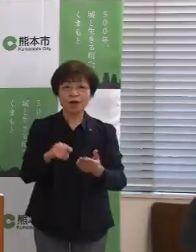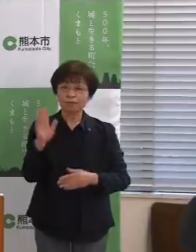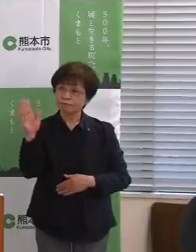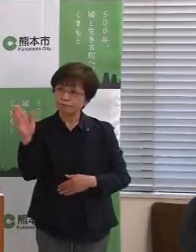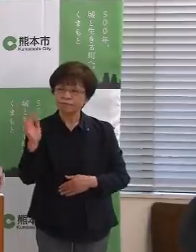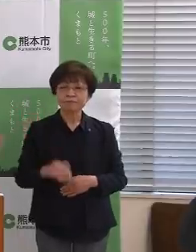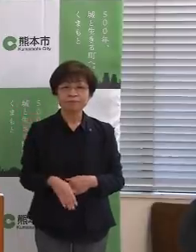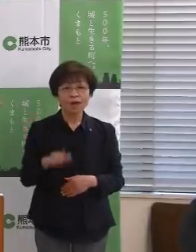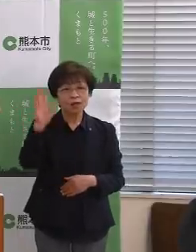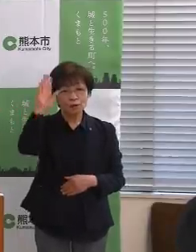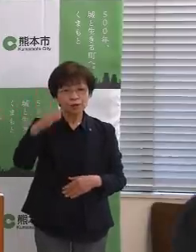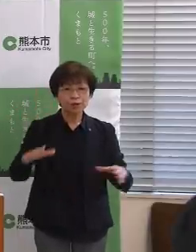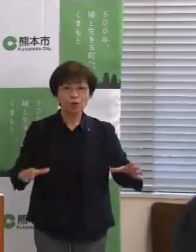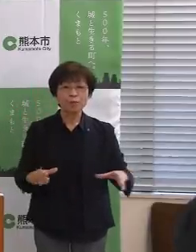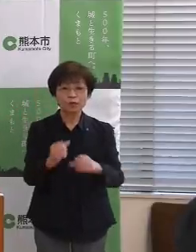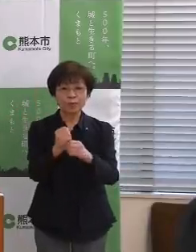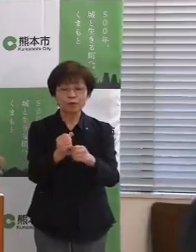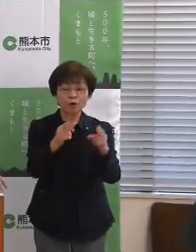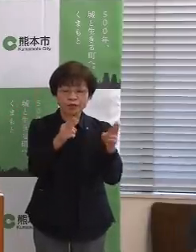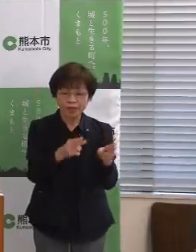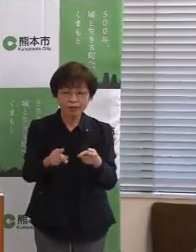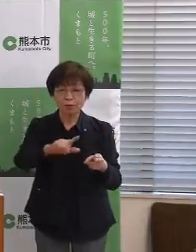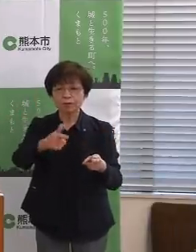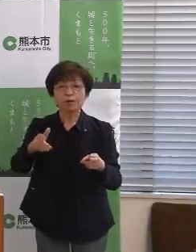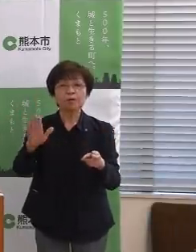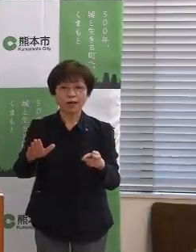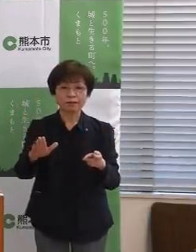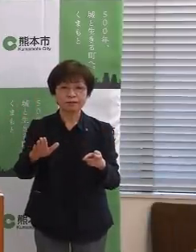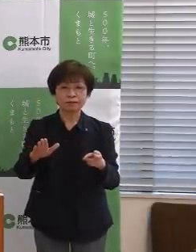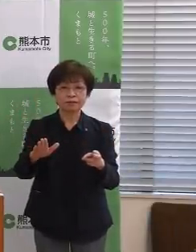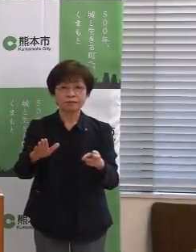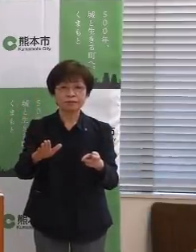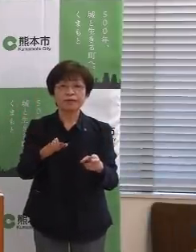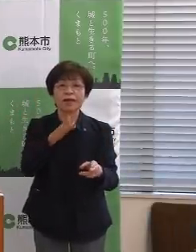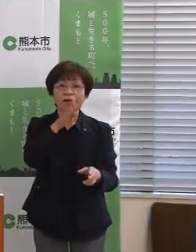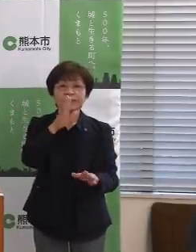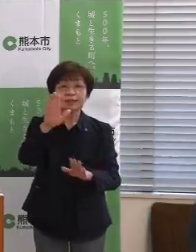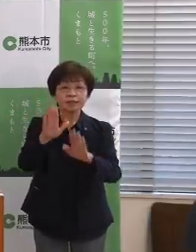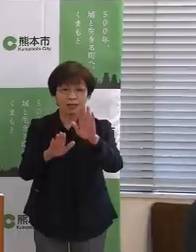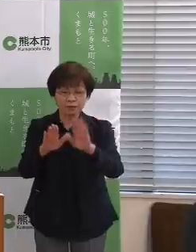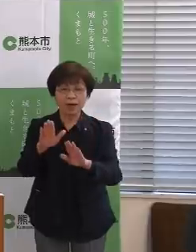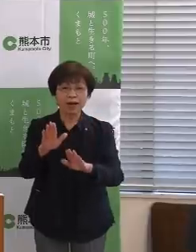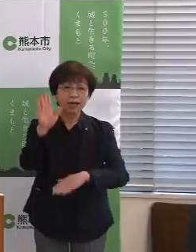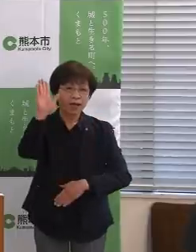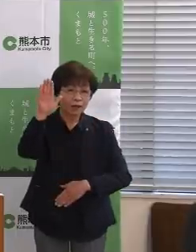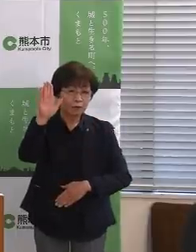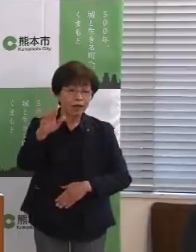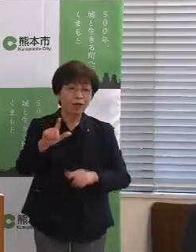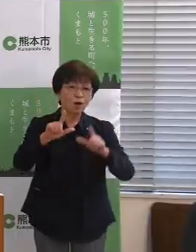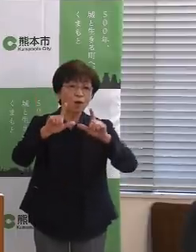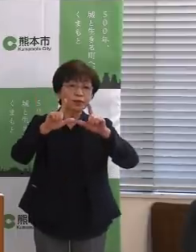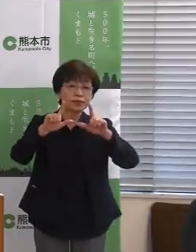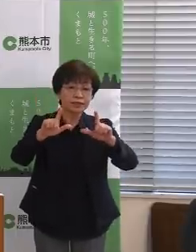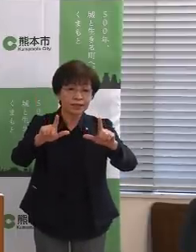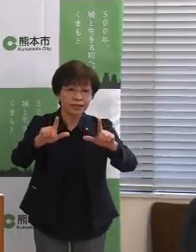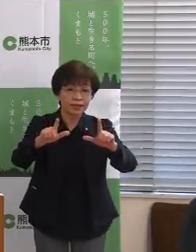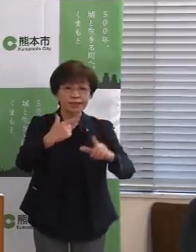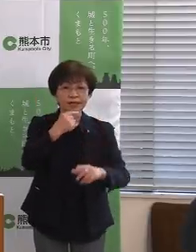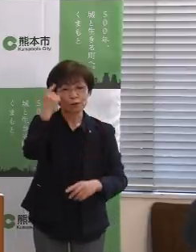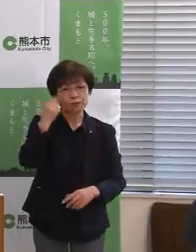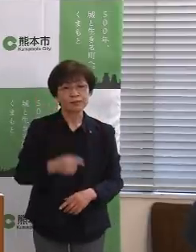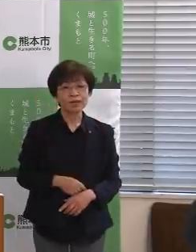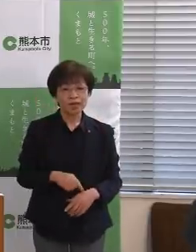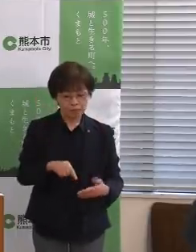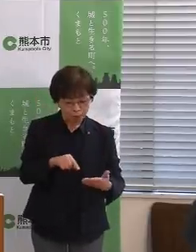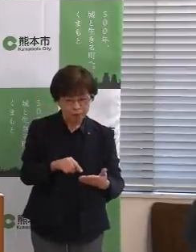ね、いろいろな制度いろいろありますので、実績についてはですね、後でお知らせをさせていただきたいと思います。ちょっと今